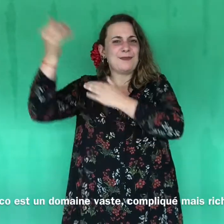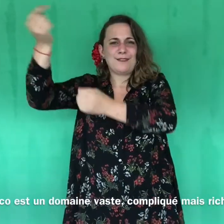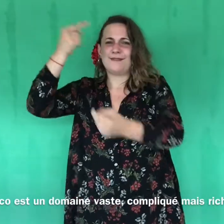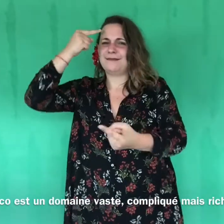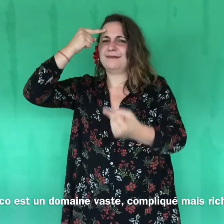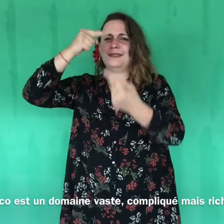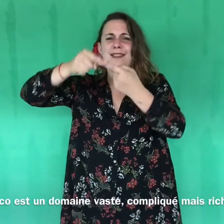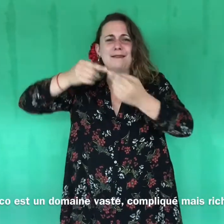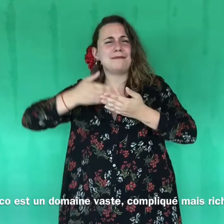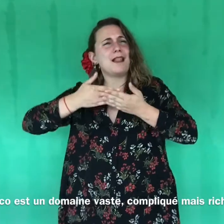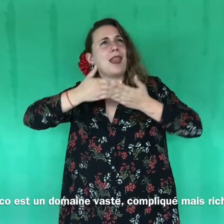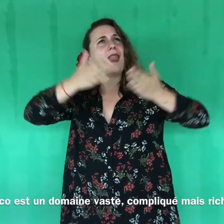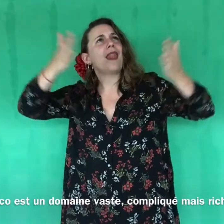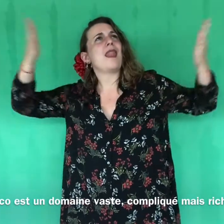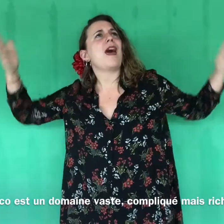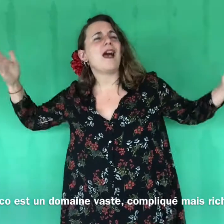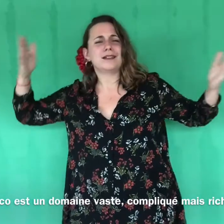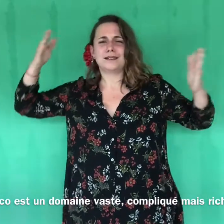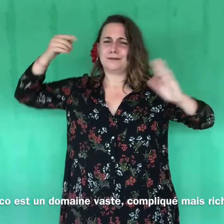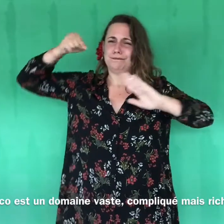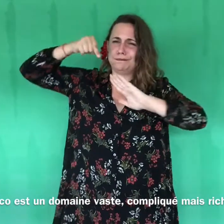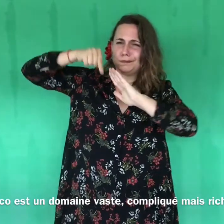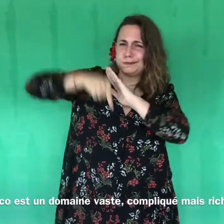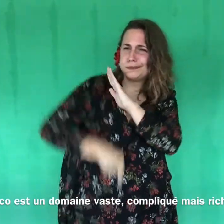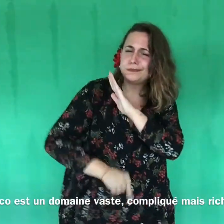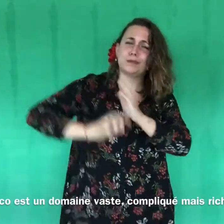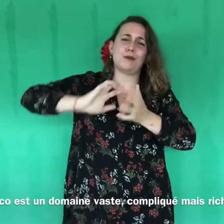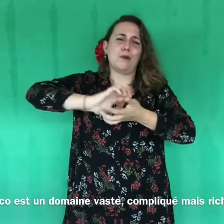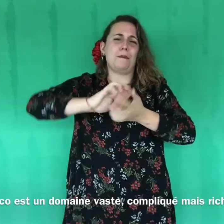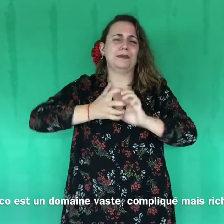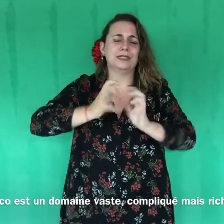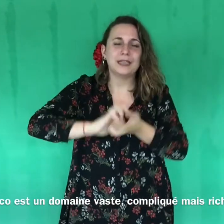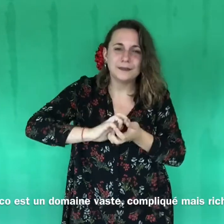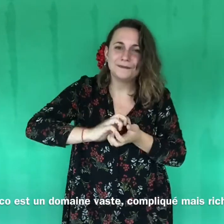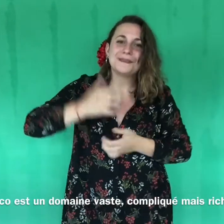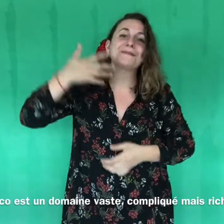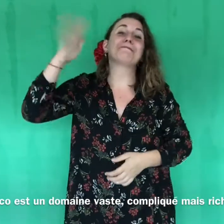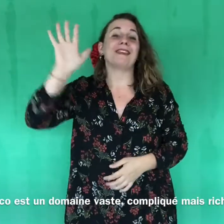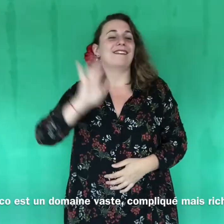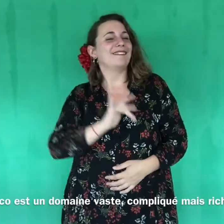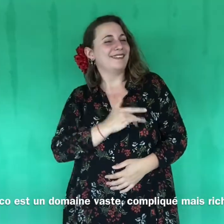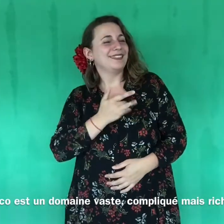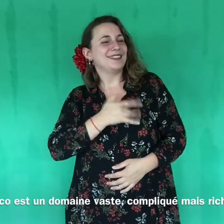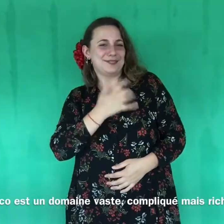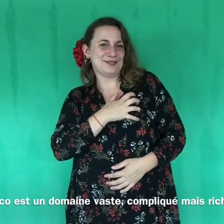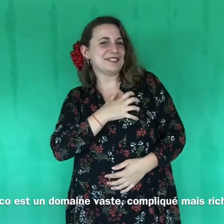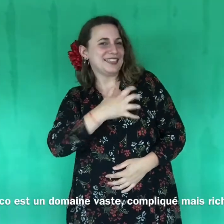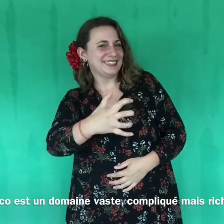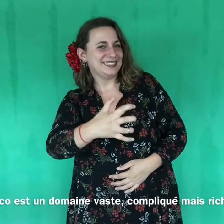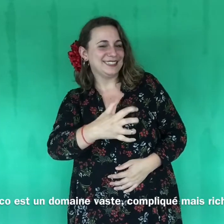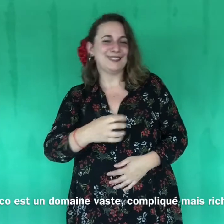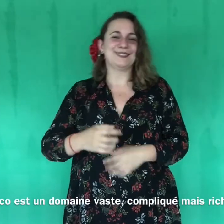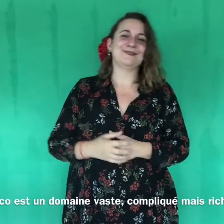Le flamenco est un domaine vaste, compliqué, mais riche et intéressant.